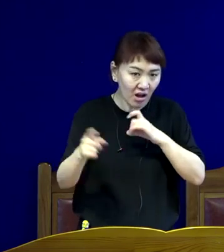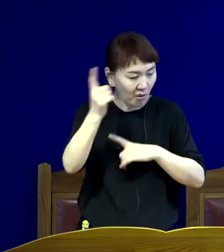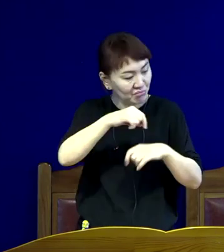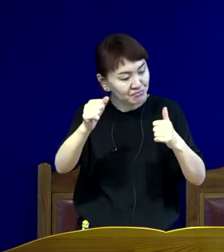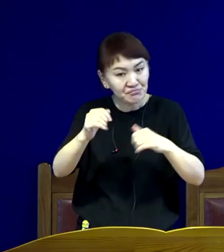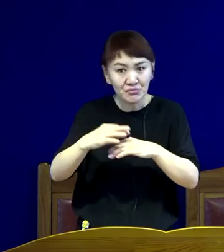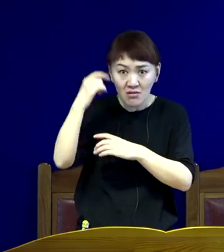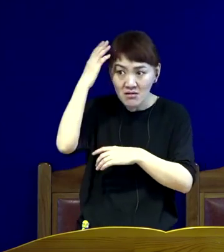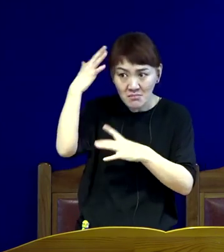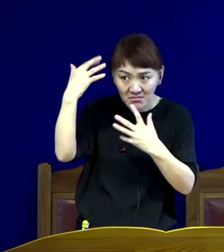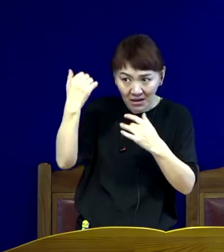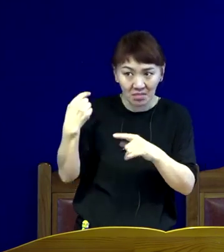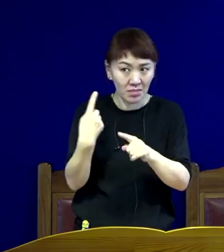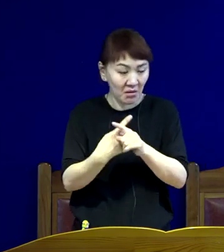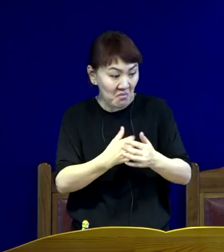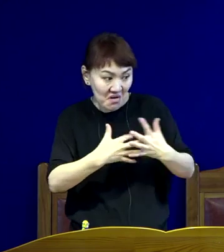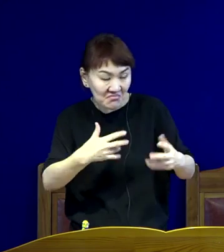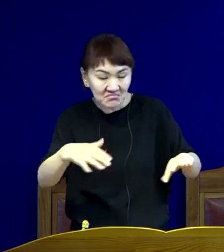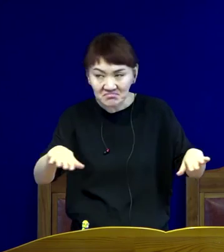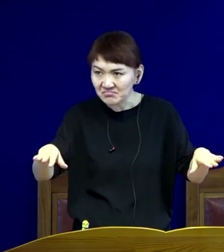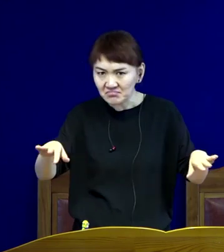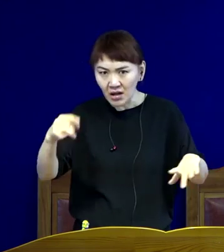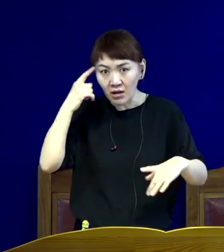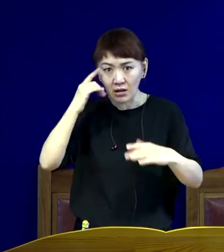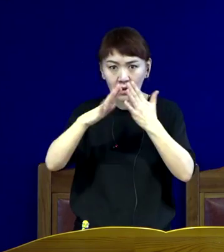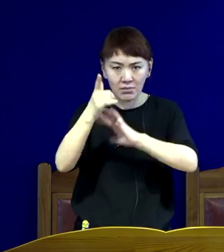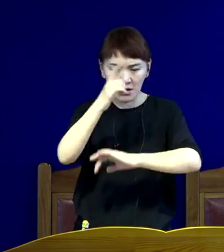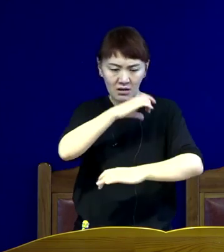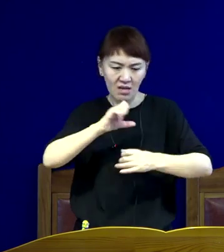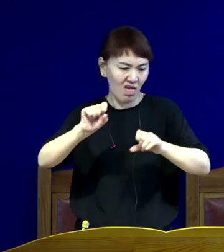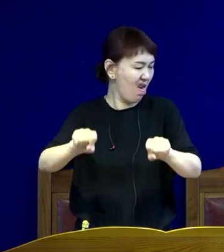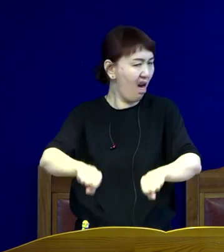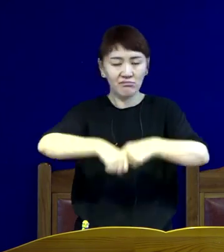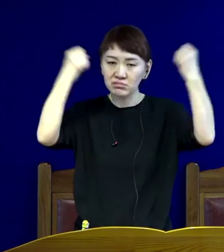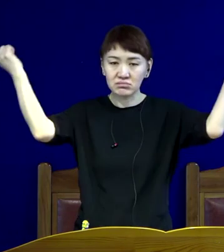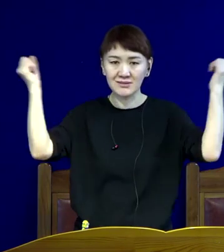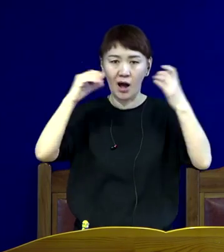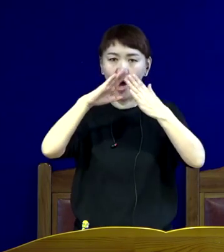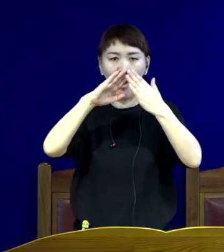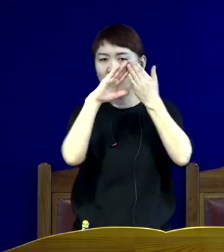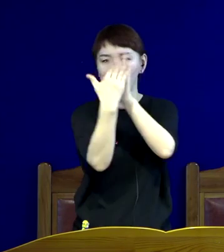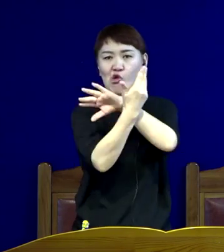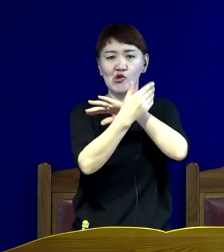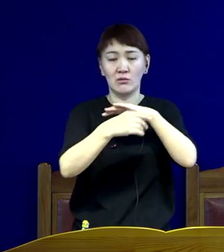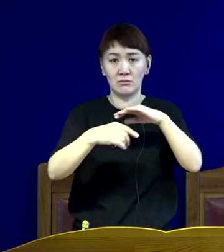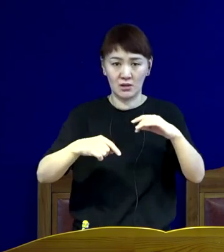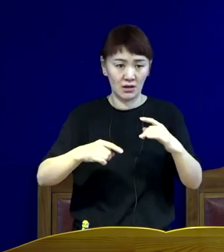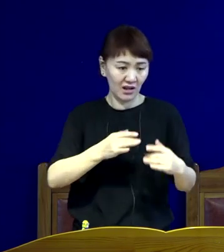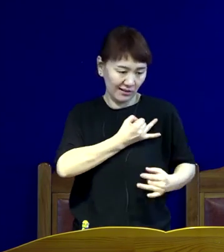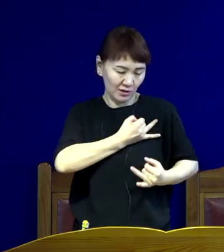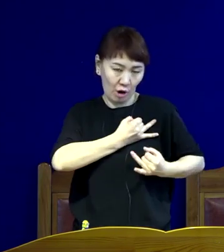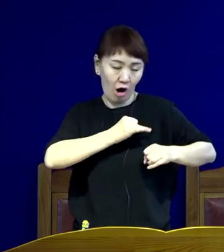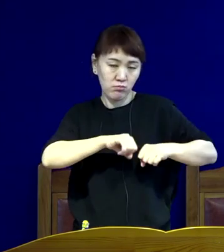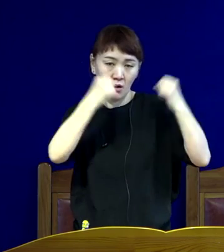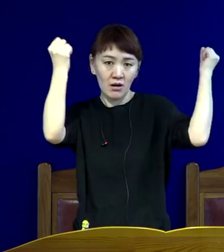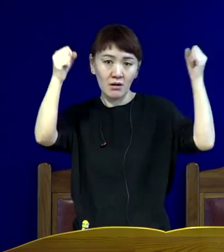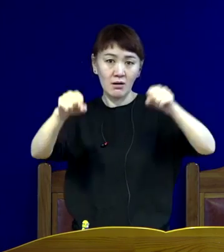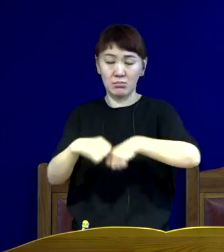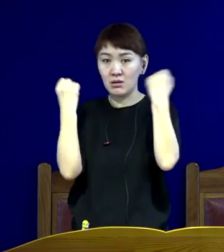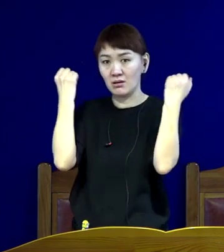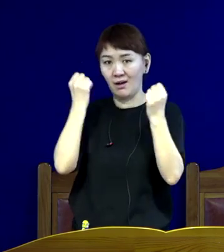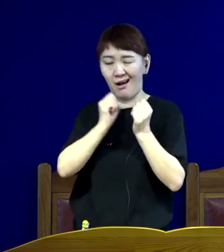Тэгэхээр сэтгэлийн итгэлцэл эвдэрдэг. Итгэлдэж гисэн хагарал үүсдэг. Энэ цаг хугацаа